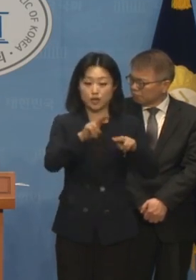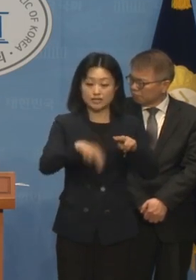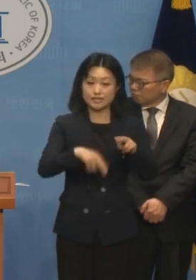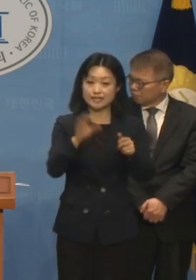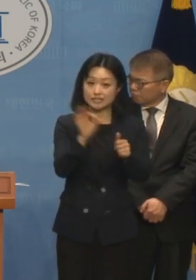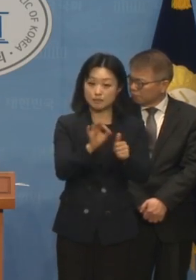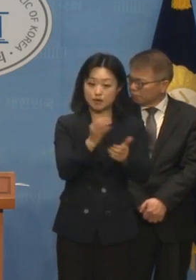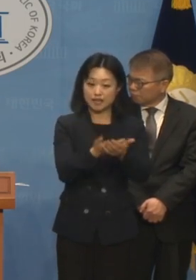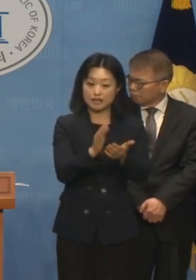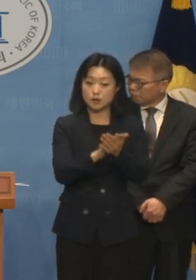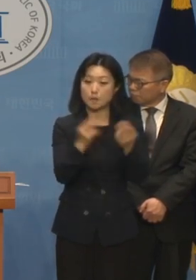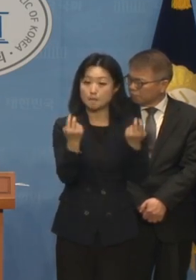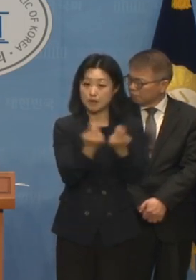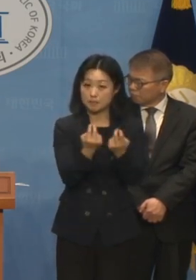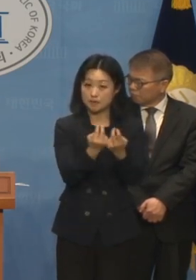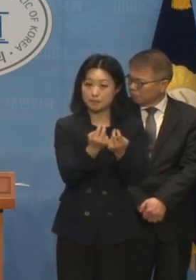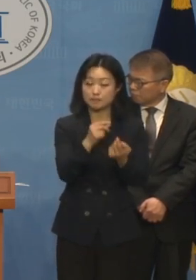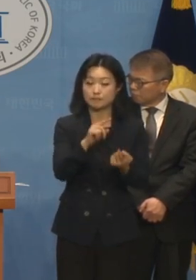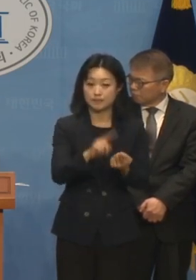퇴직급여 제도 개선 방안에 대해서는